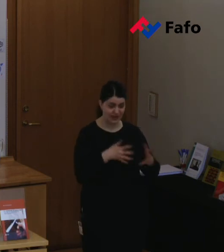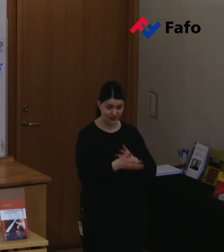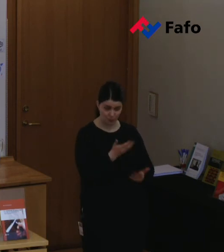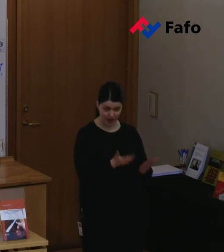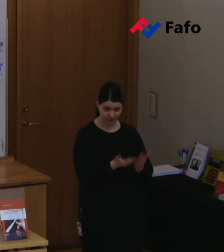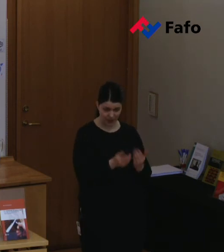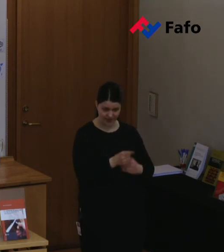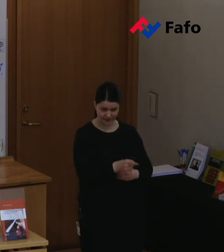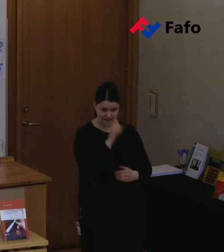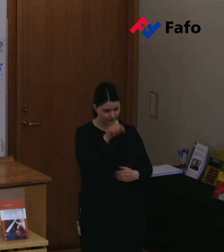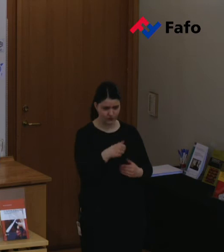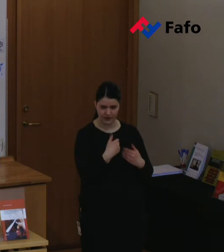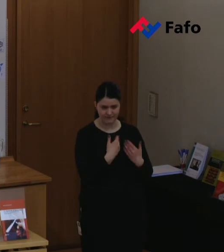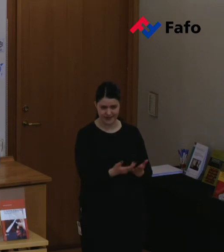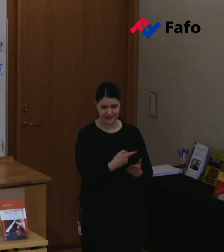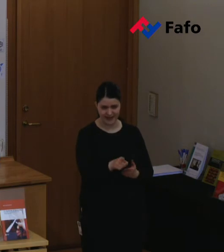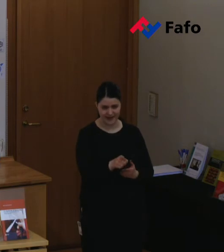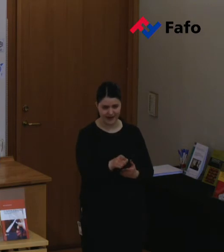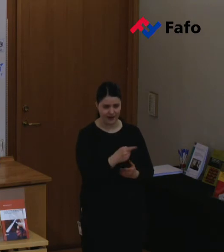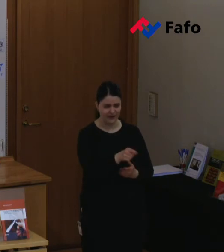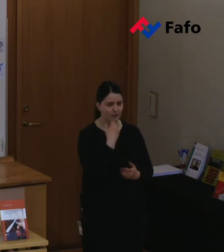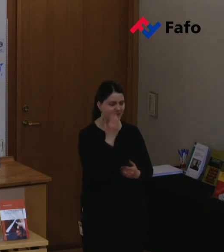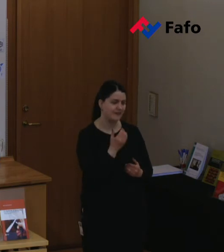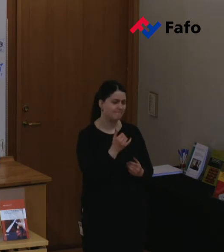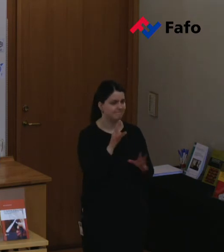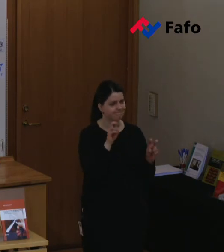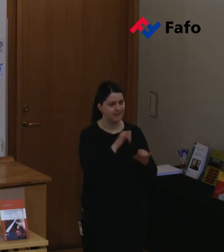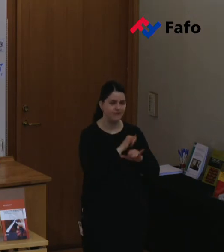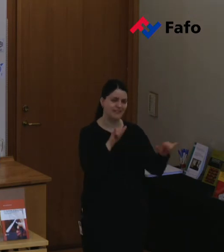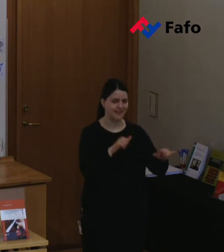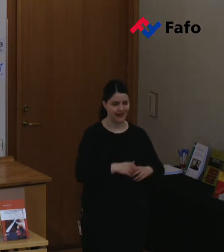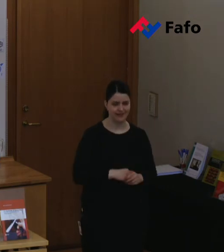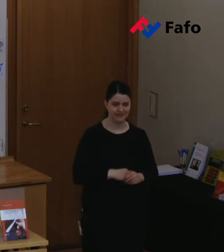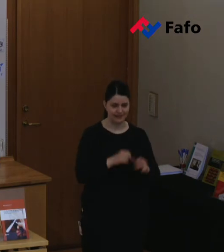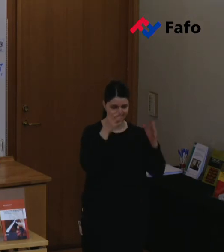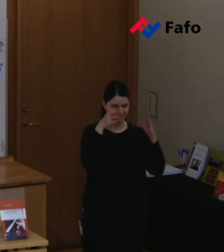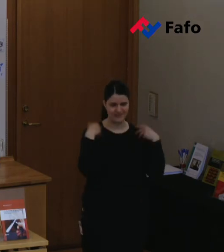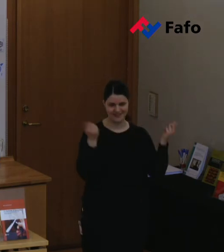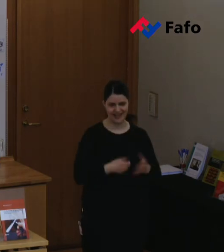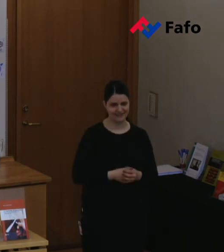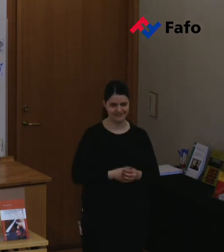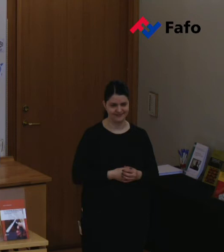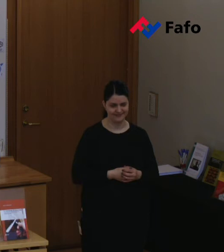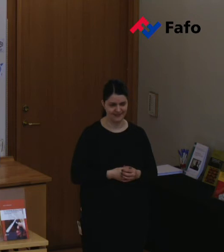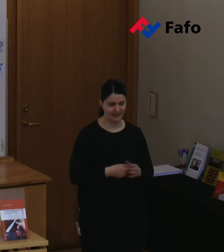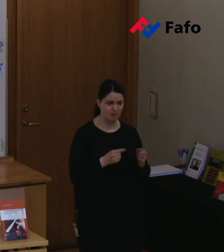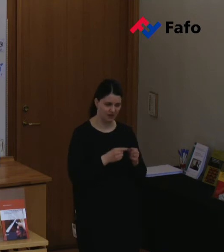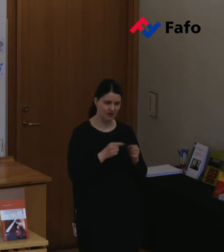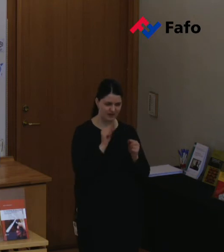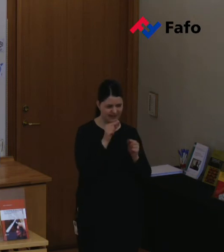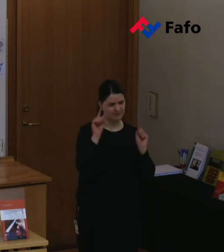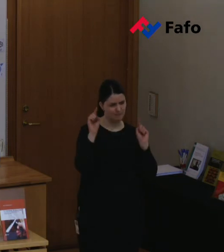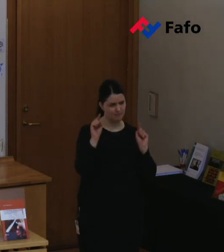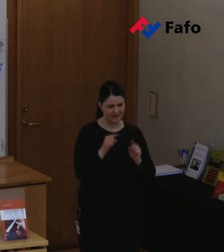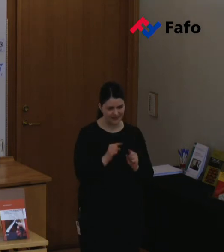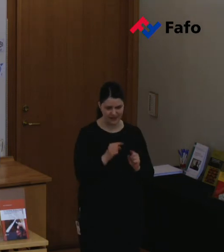evalueringen kan man ikke vise til at brukerne har blitt friskere på et vis. Har fått en bedre psykisk helse, mindre rusbruk. Og